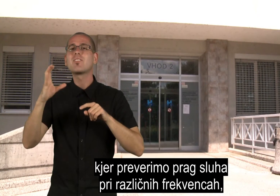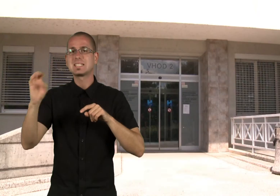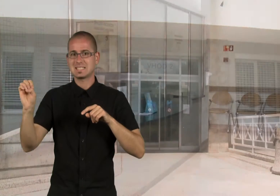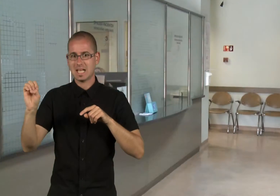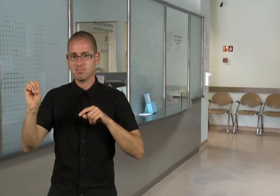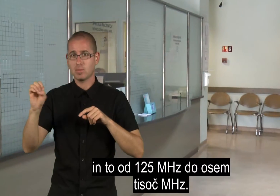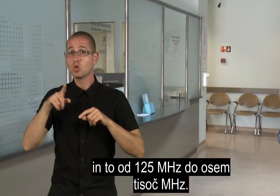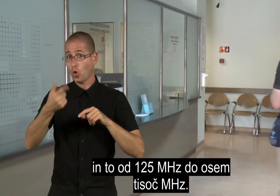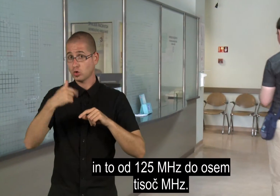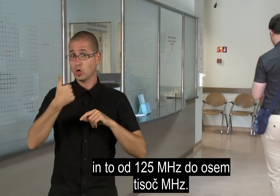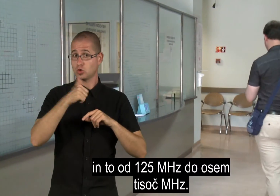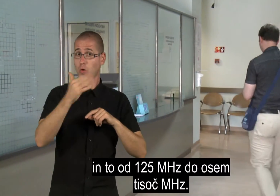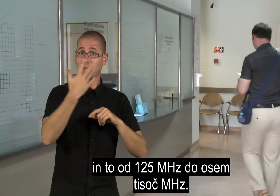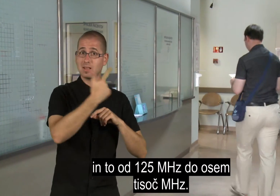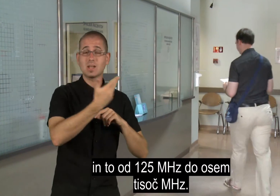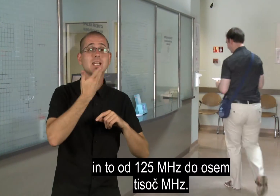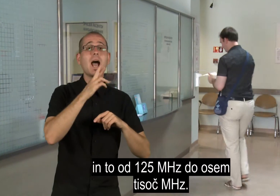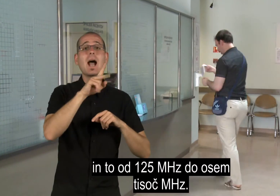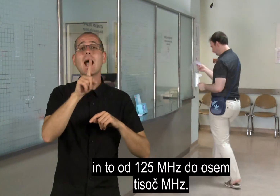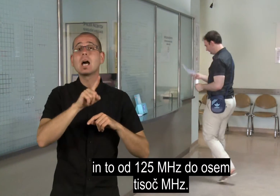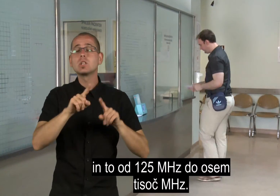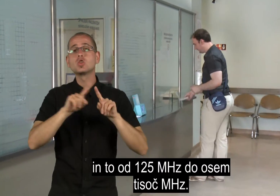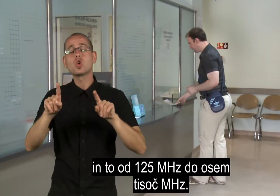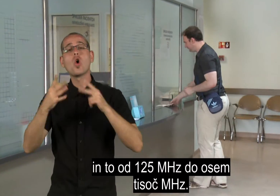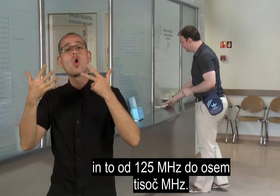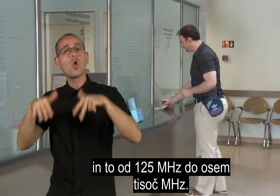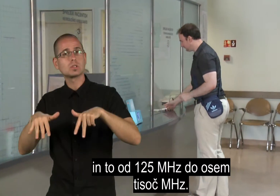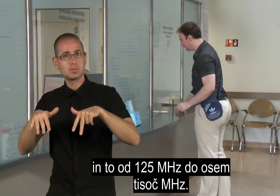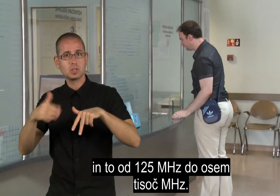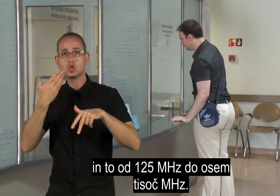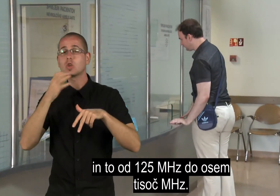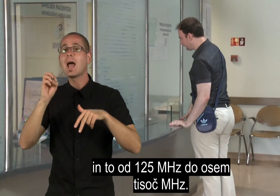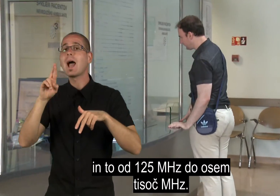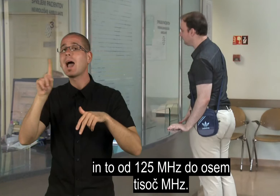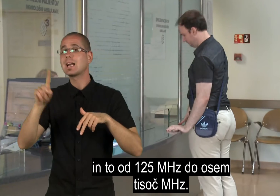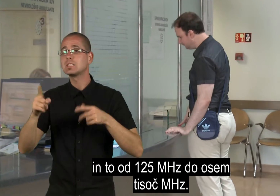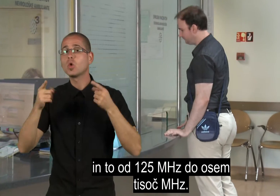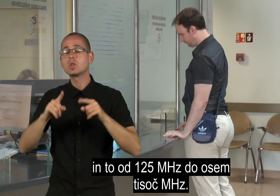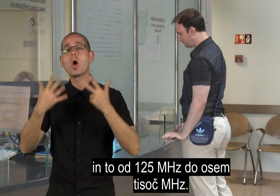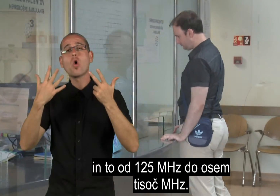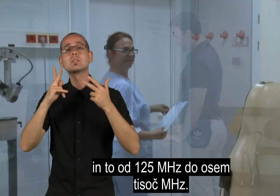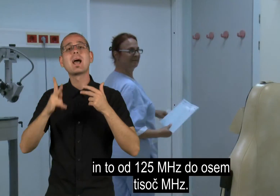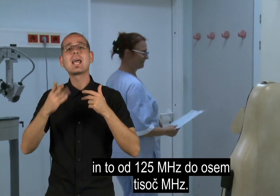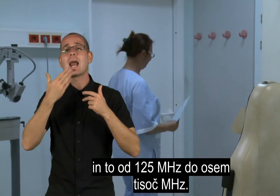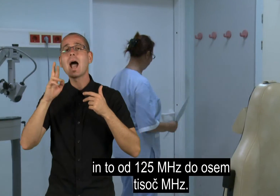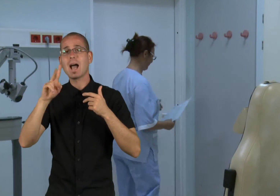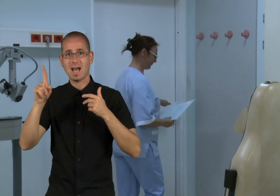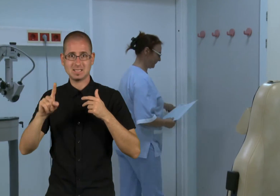frekvencah in to od 125 Hz do 8000 Hz oziroma do 8